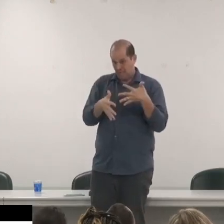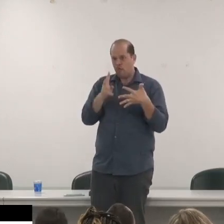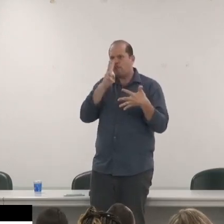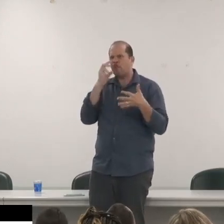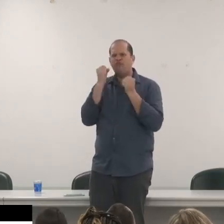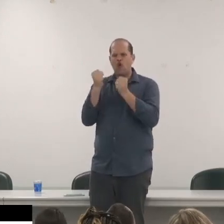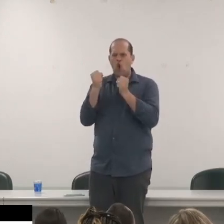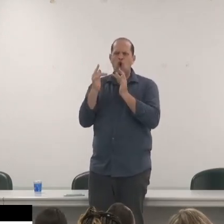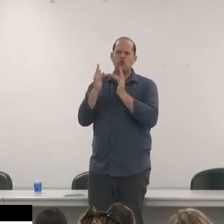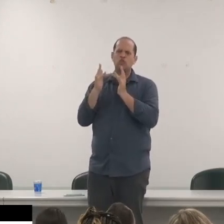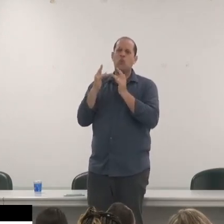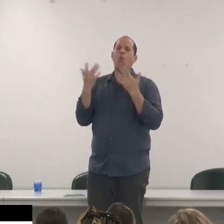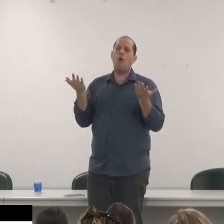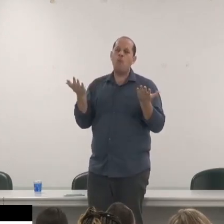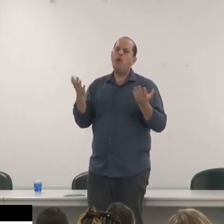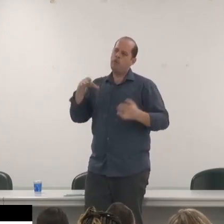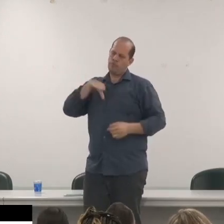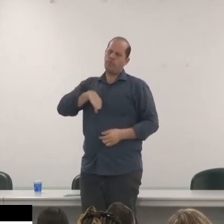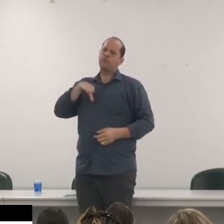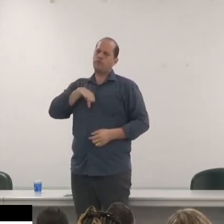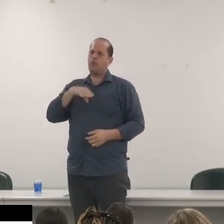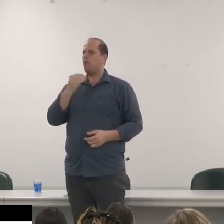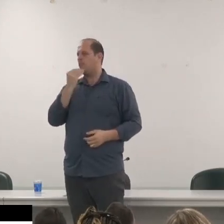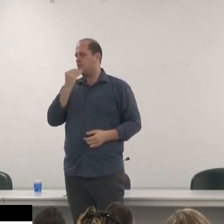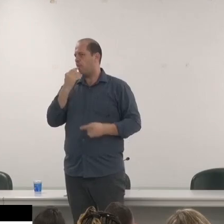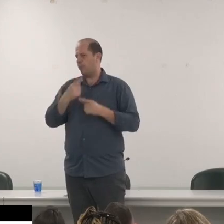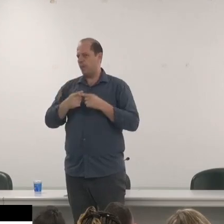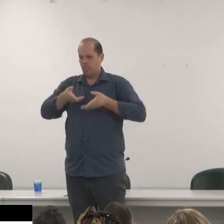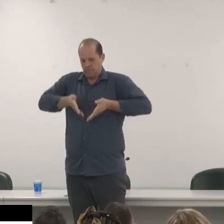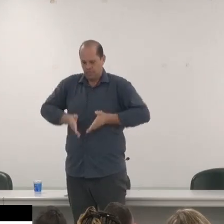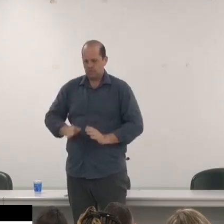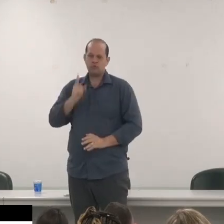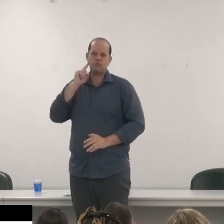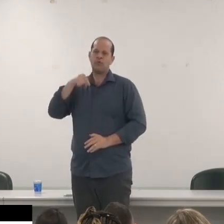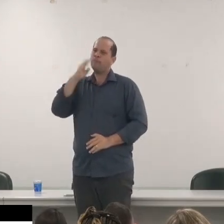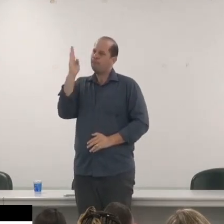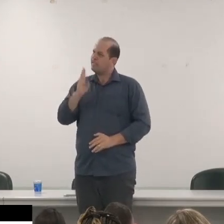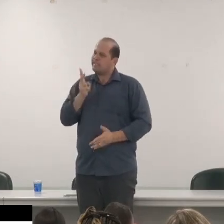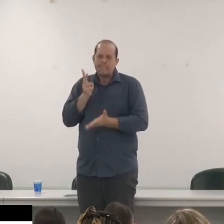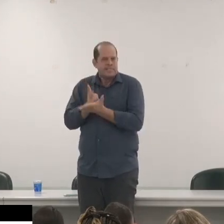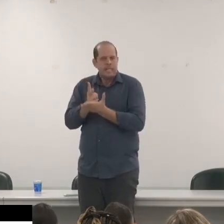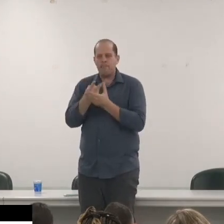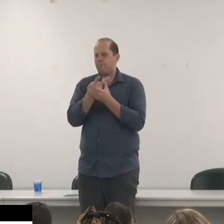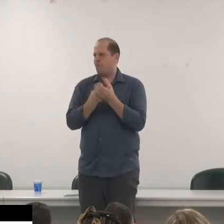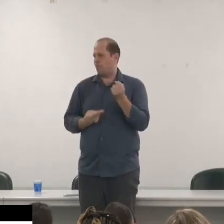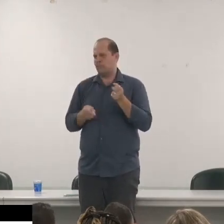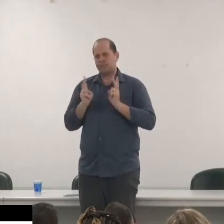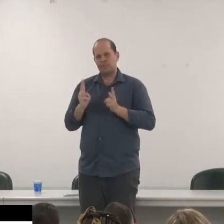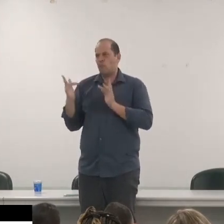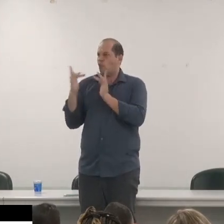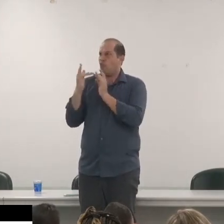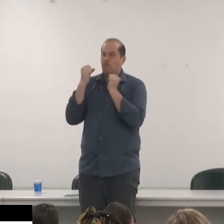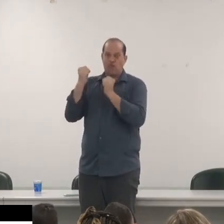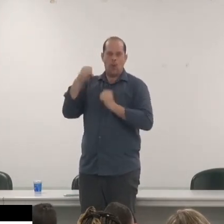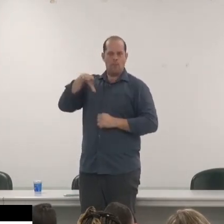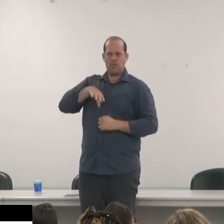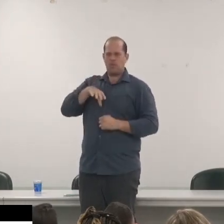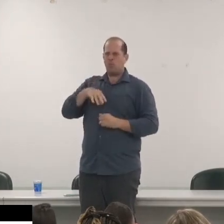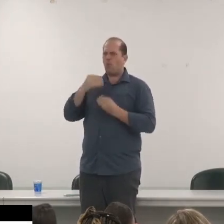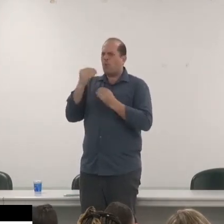é incorporado ao léxico da Libras? O contato principal, então, eu diria que a língua de sinais, a Libras, tem contato aqui